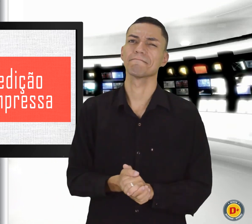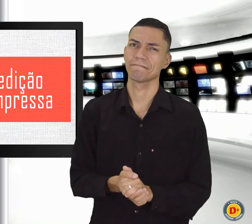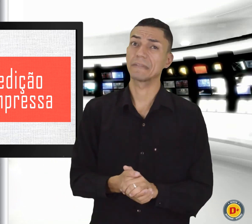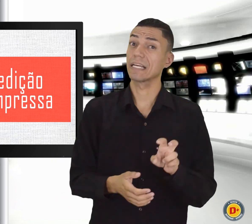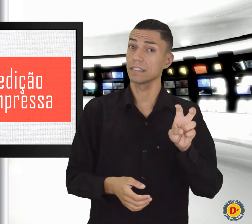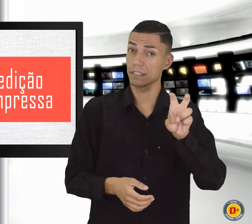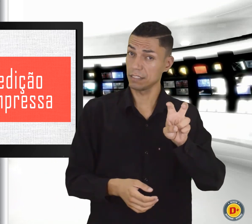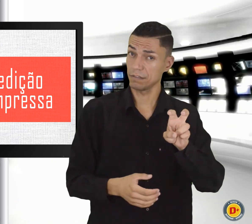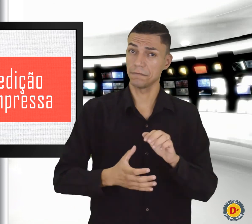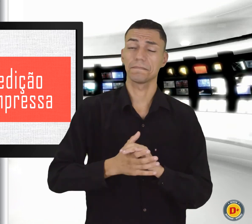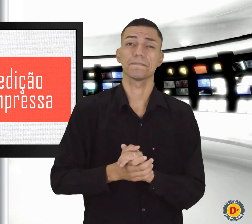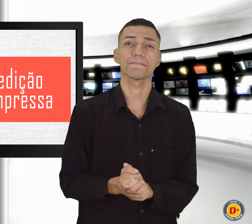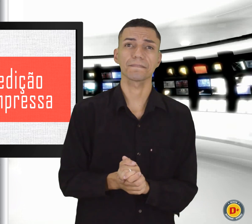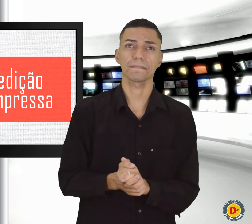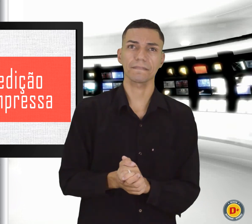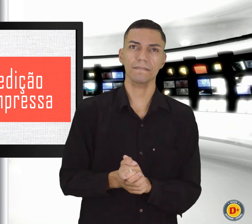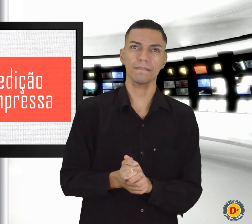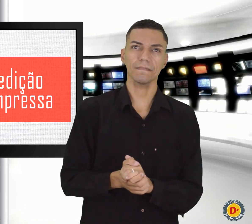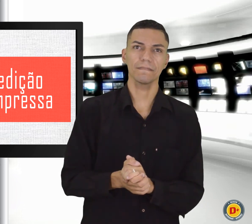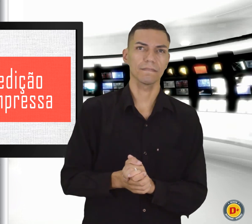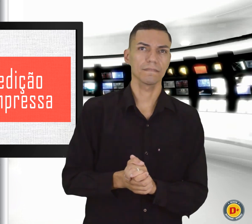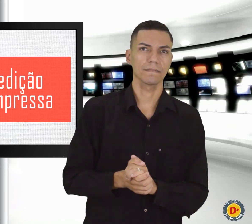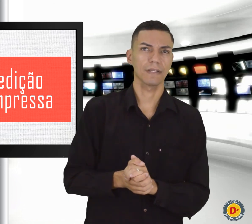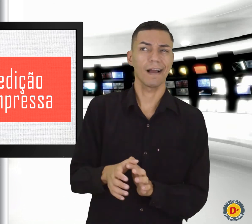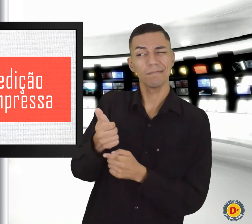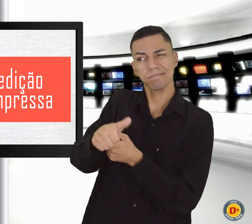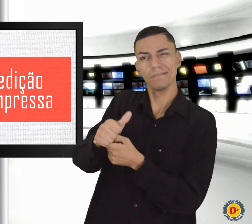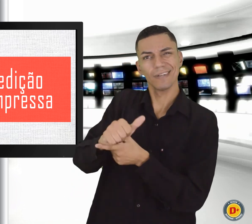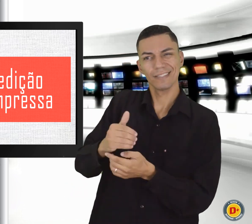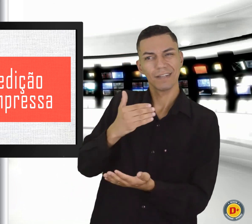Realização de avaliações periódicas. 6.